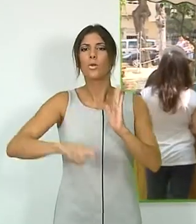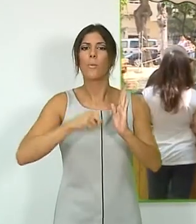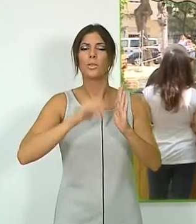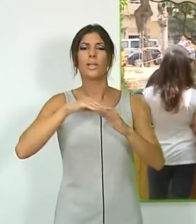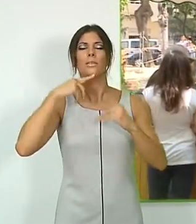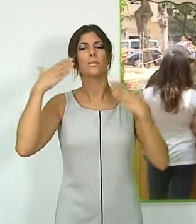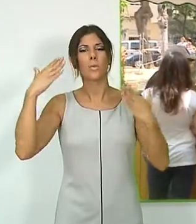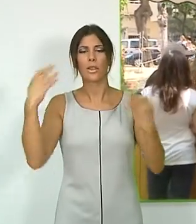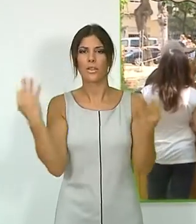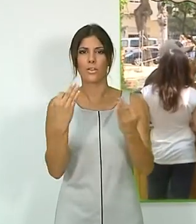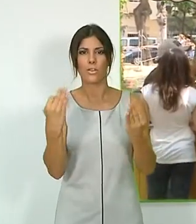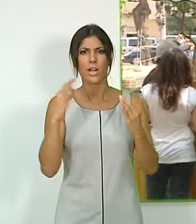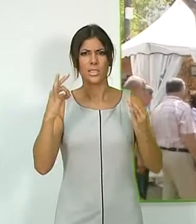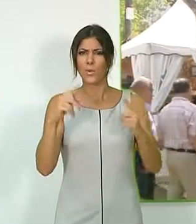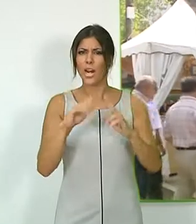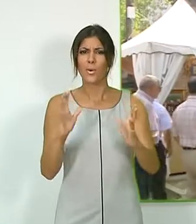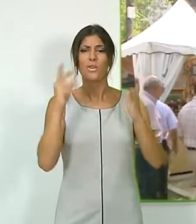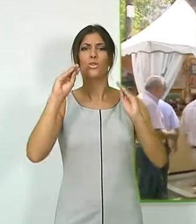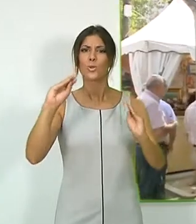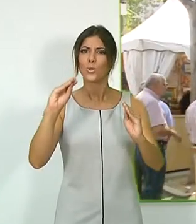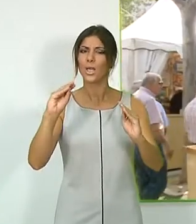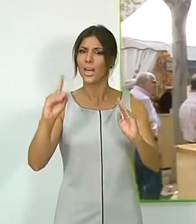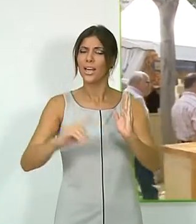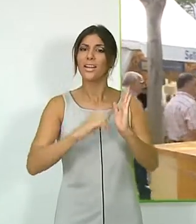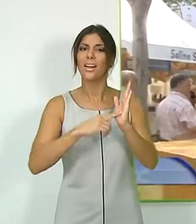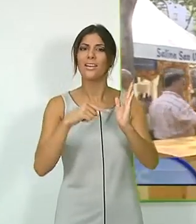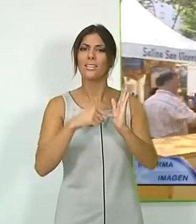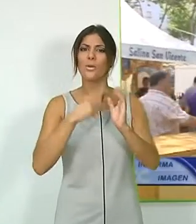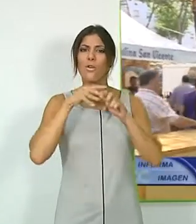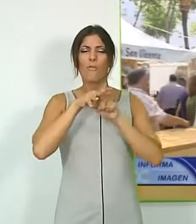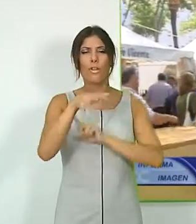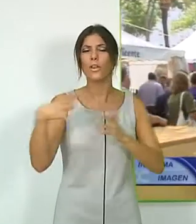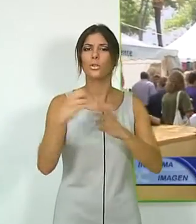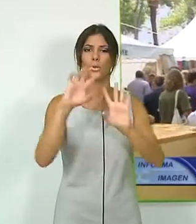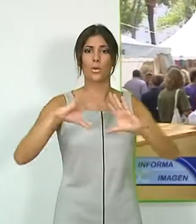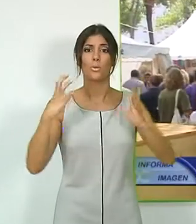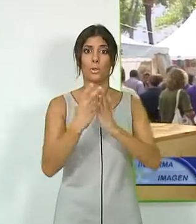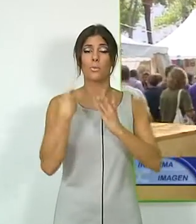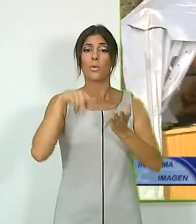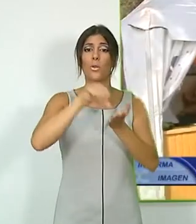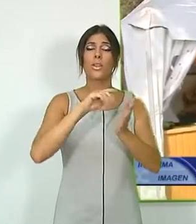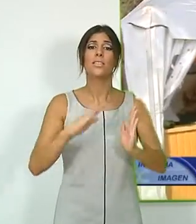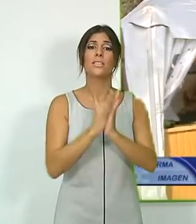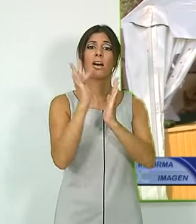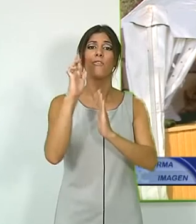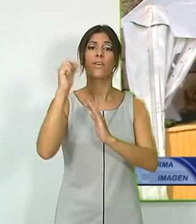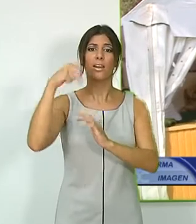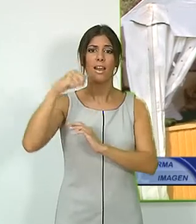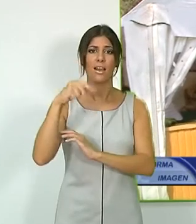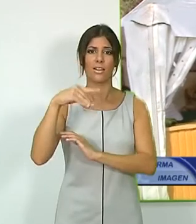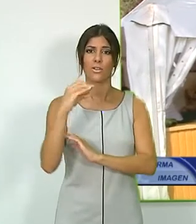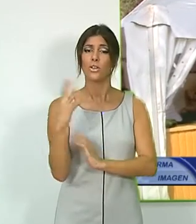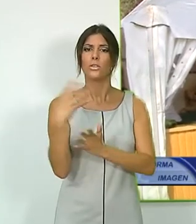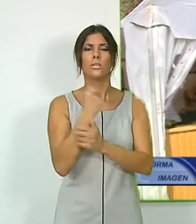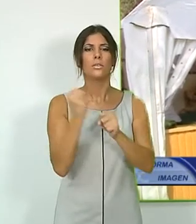completo programa para conmemorar lo que es una auténtica revolución legislativa que ha influido en todo el mundo entero y que desde la ciudad de San Fernando se